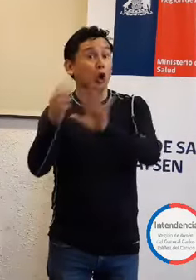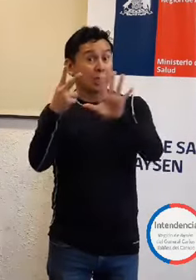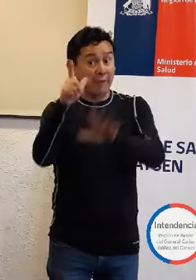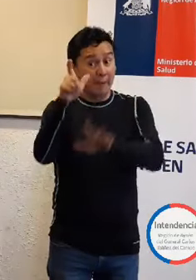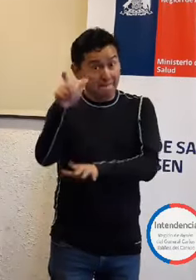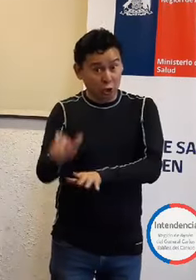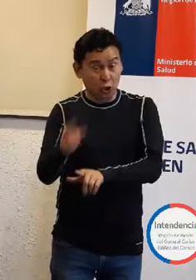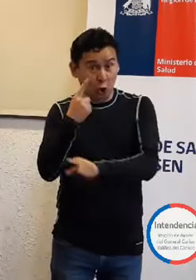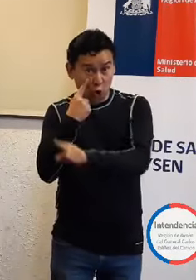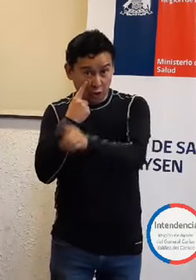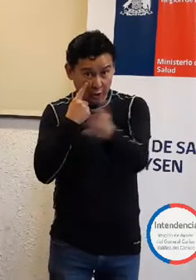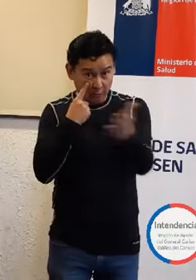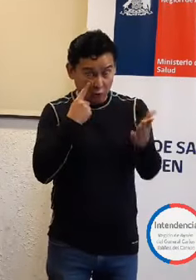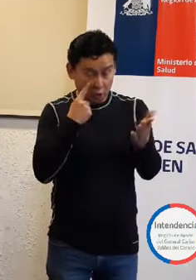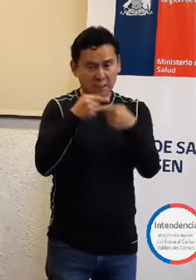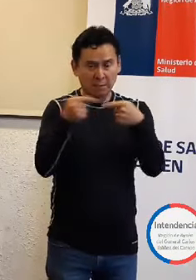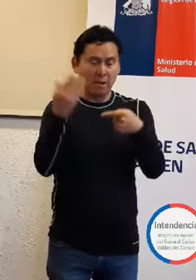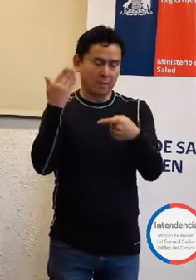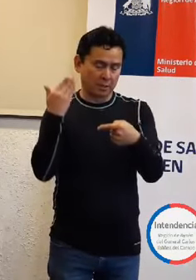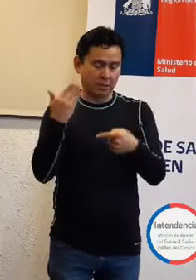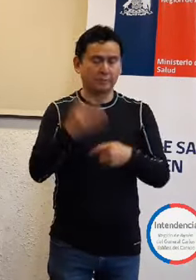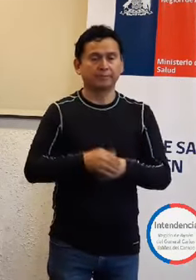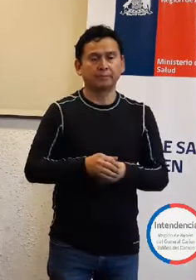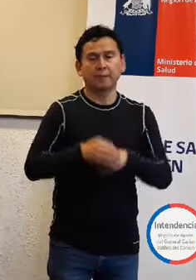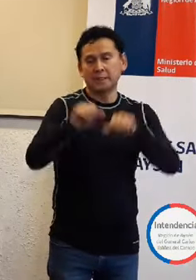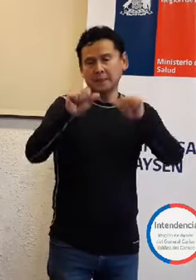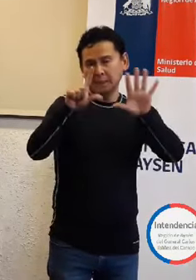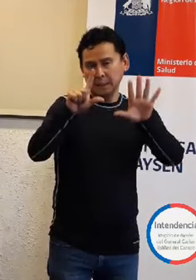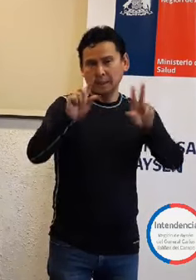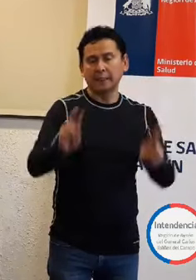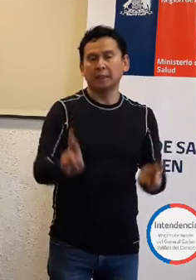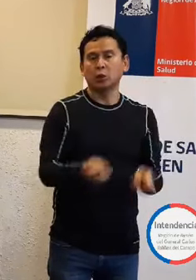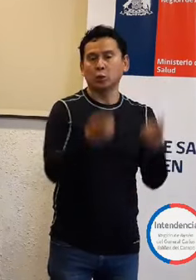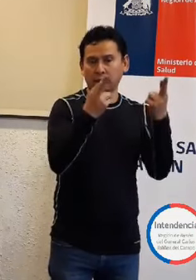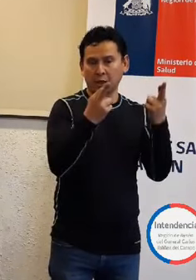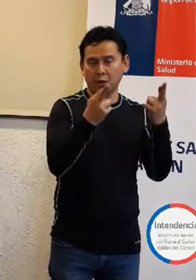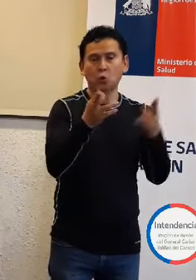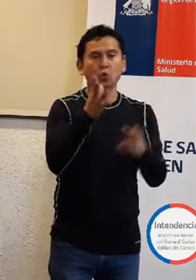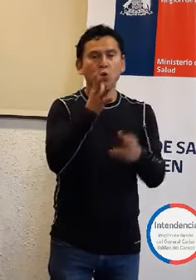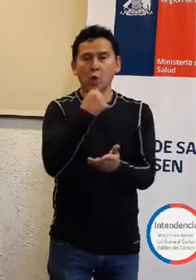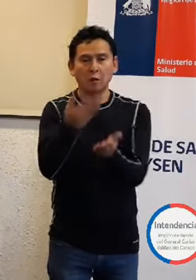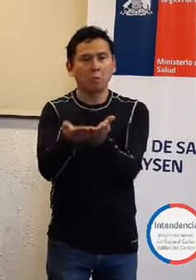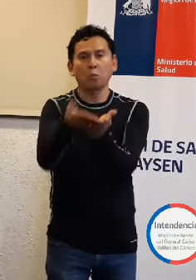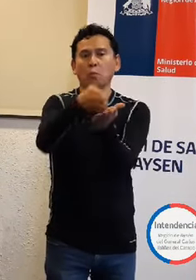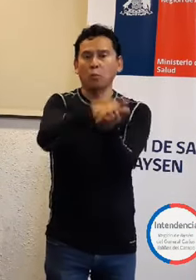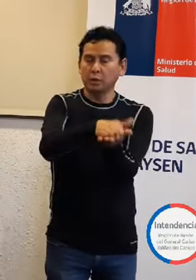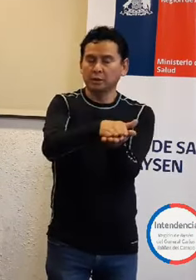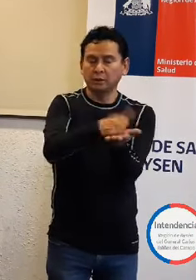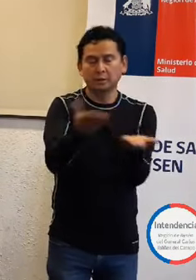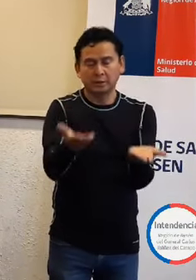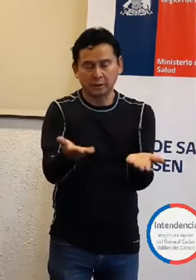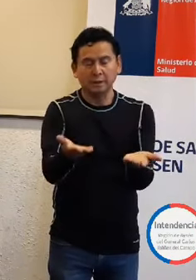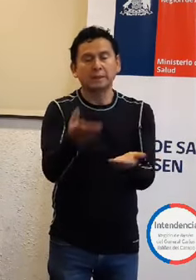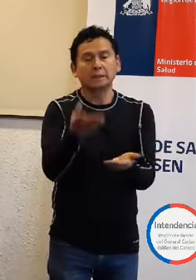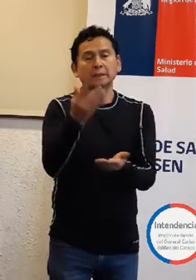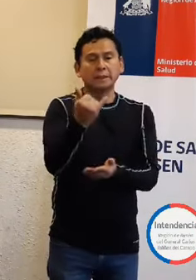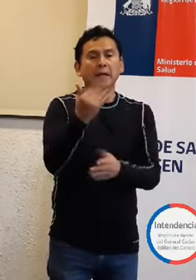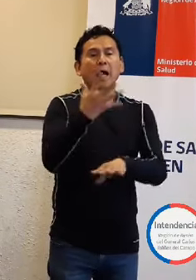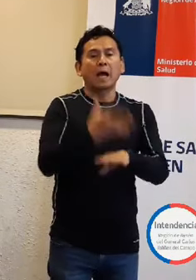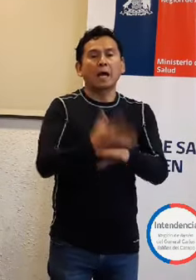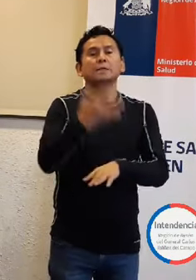conocemos todos desde la semana pasada. 7 casos recuperados, ningún fallecido, afortunadamente, y tenemos